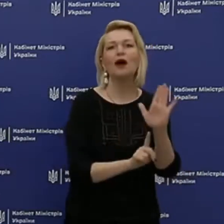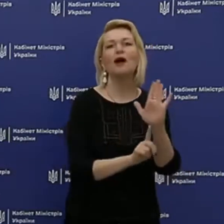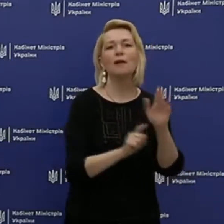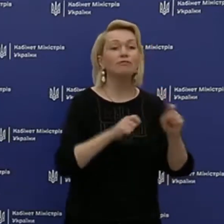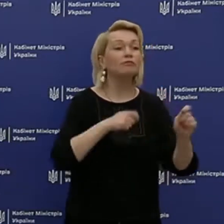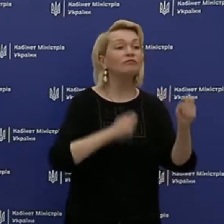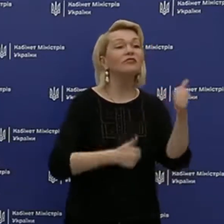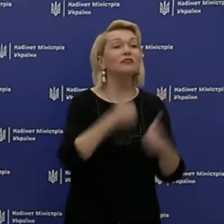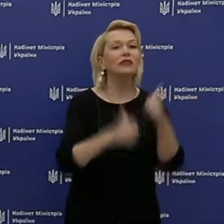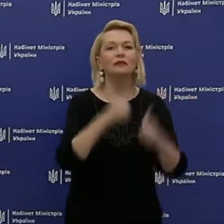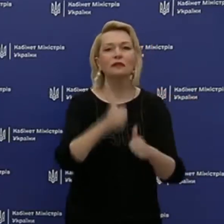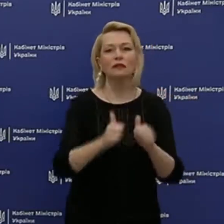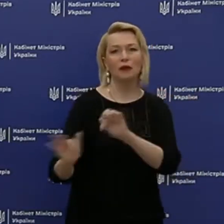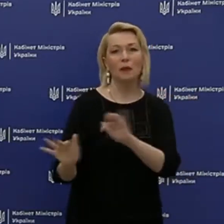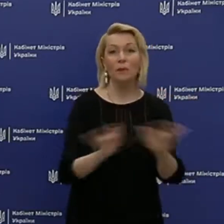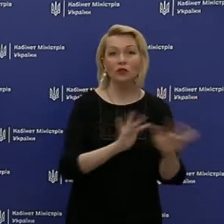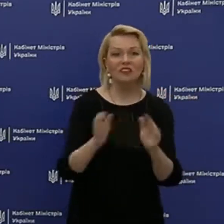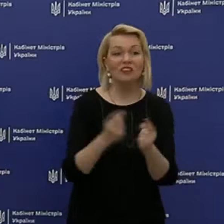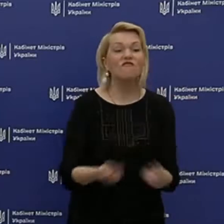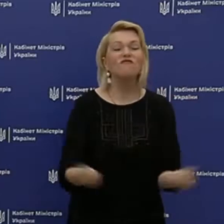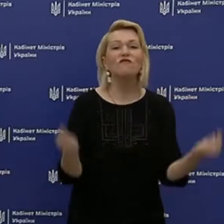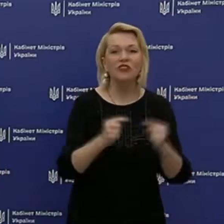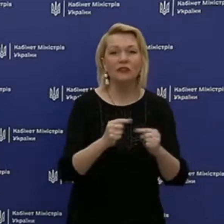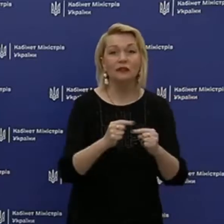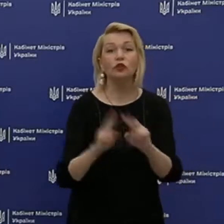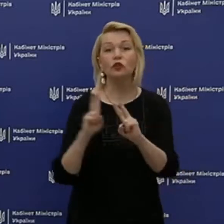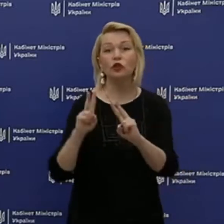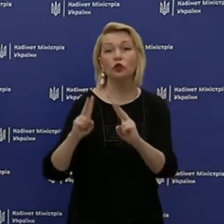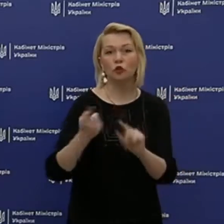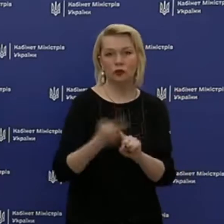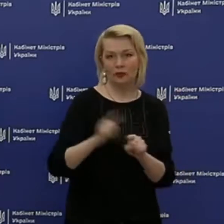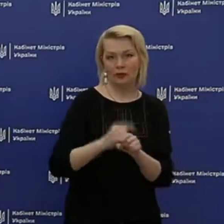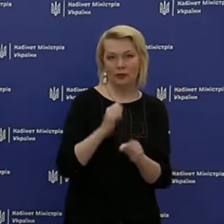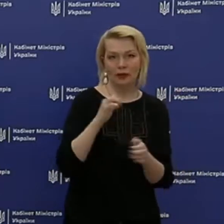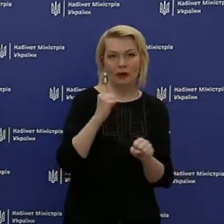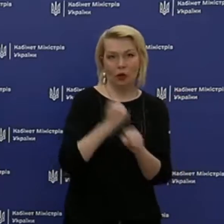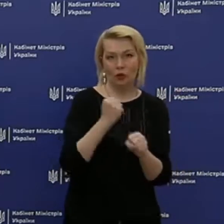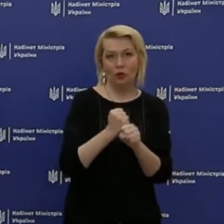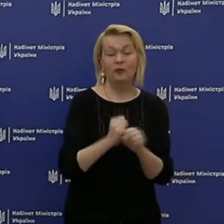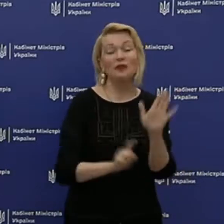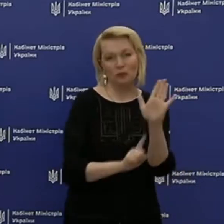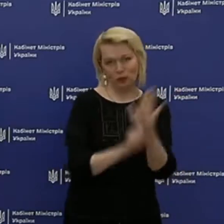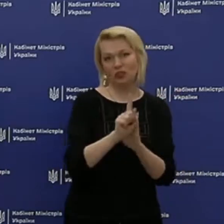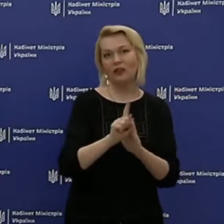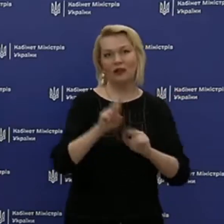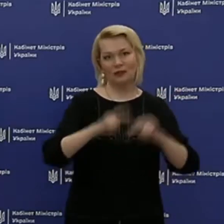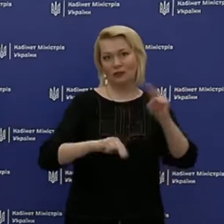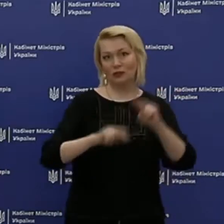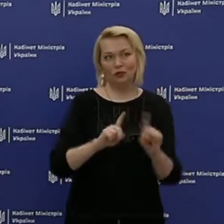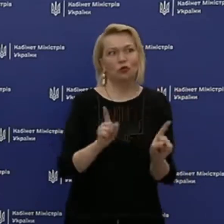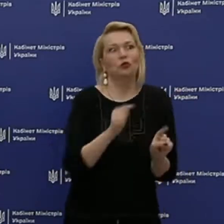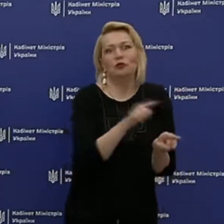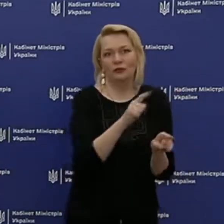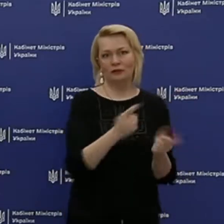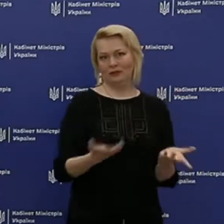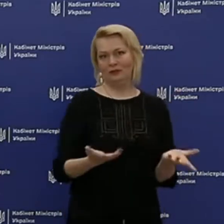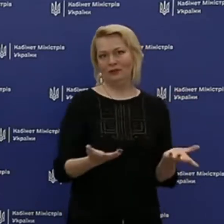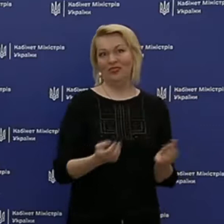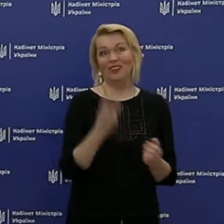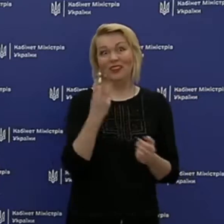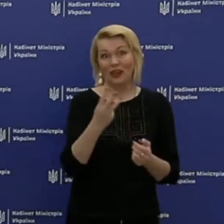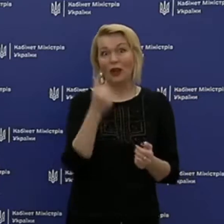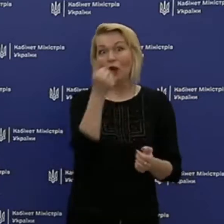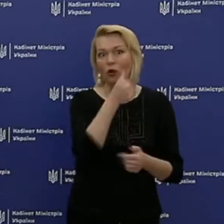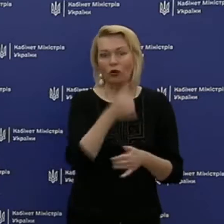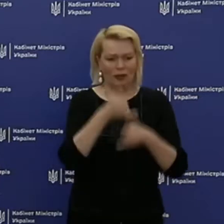провели тендерні процедури, визначили підрядника, хто це робить, і починається будівництво. Що таке